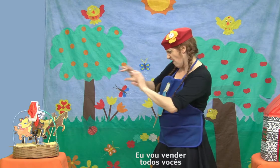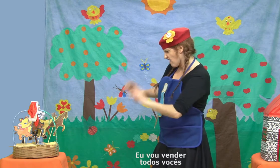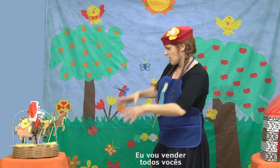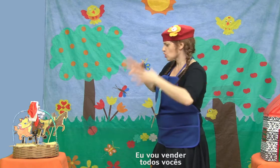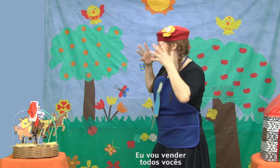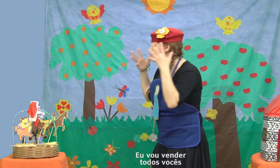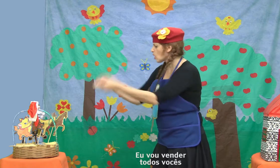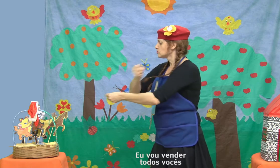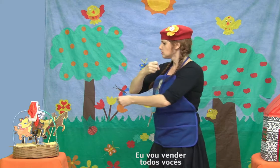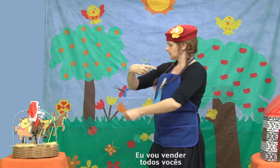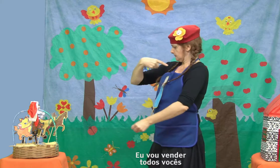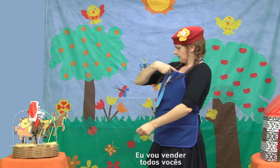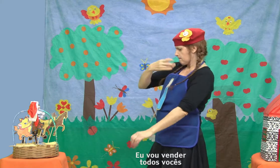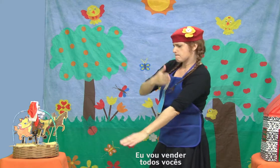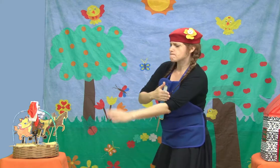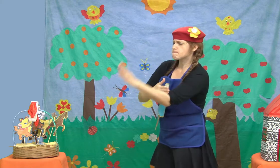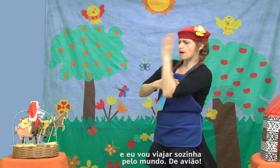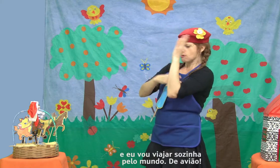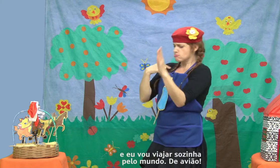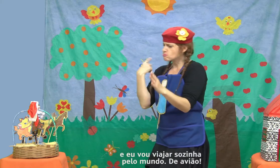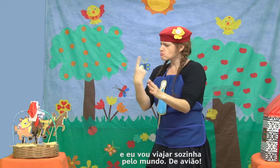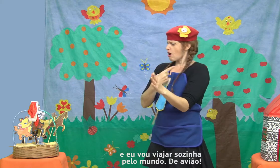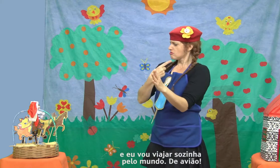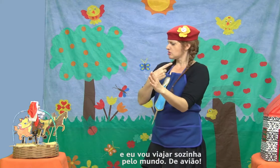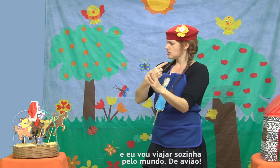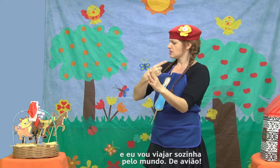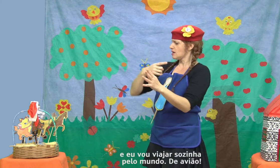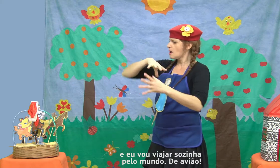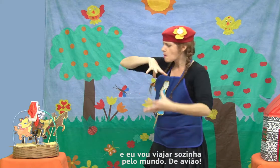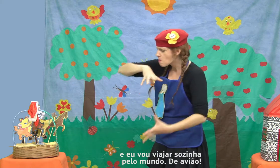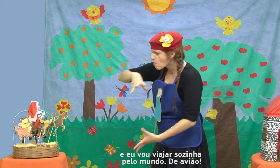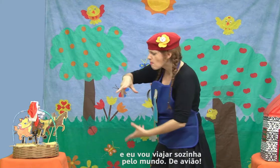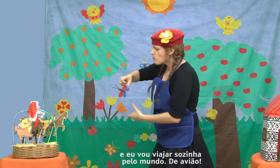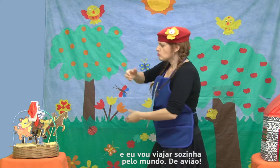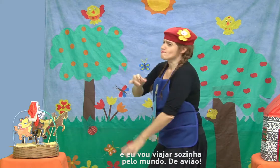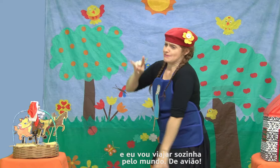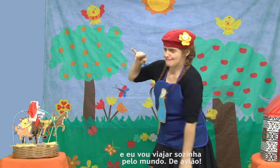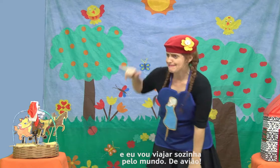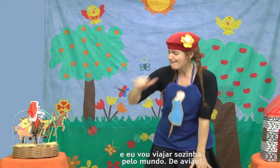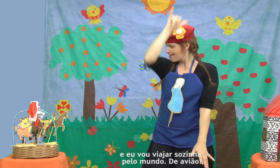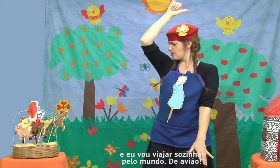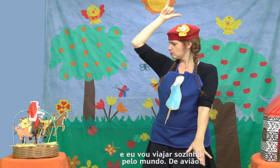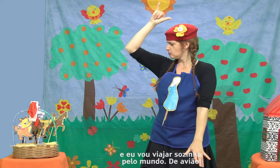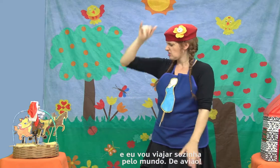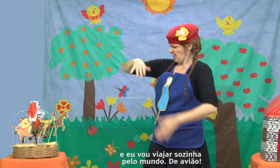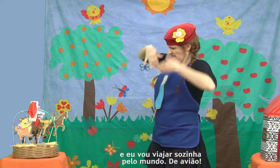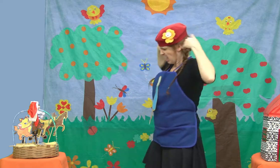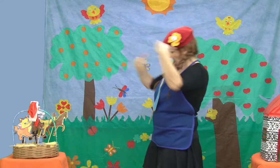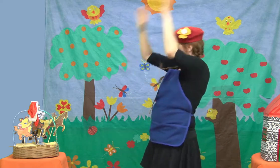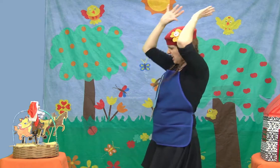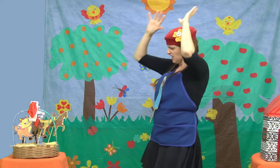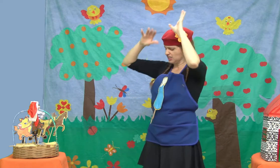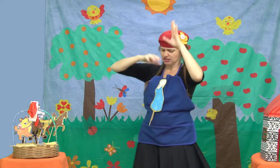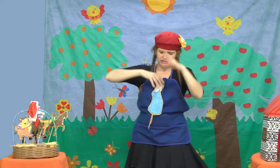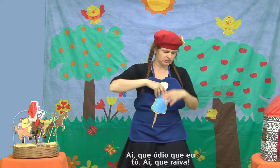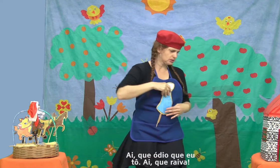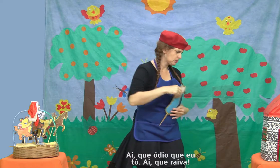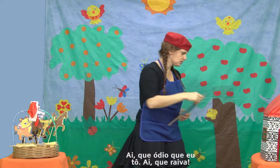vender todos vocês e eu vou viajar sozinha pelo mundo de avião vai afi onde